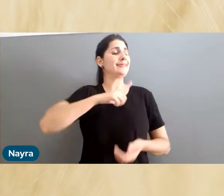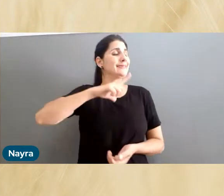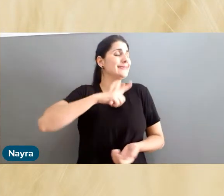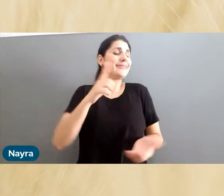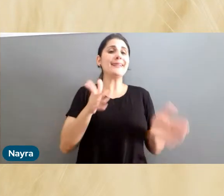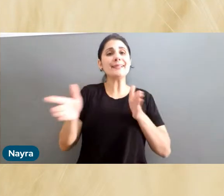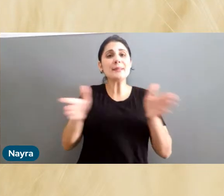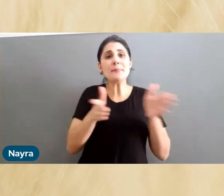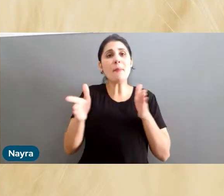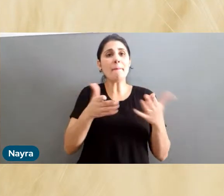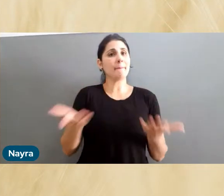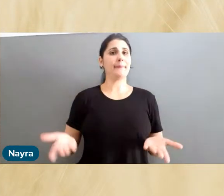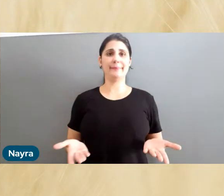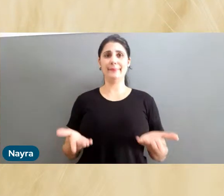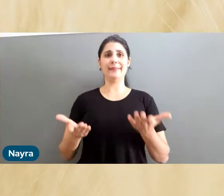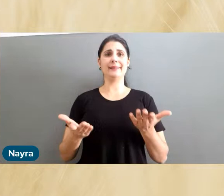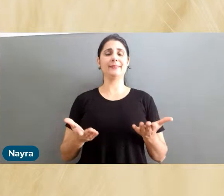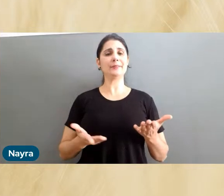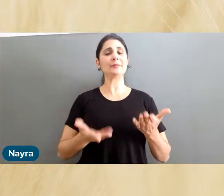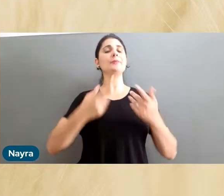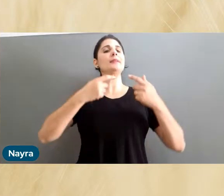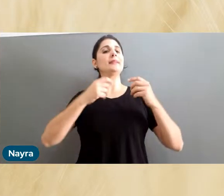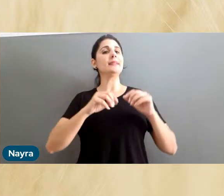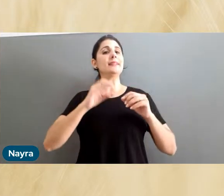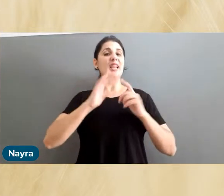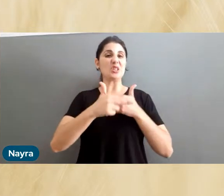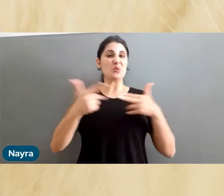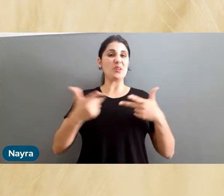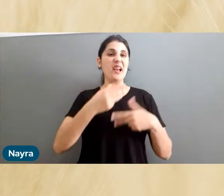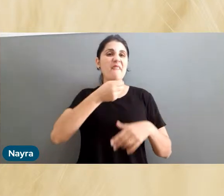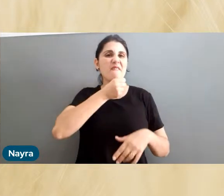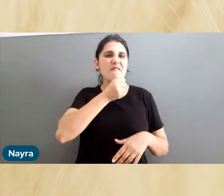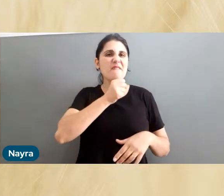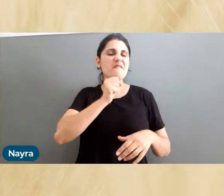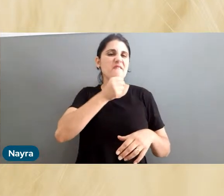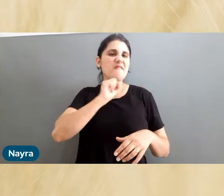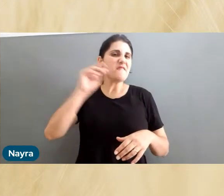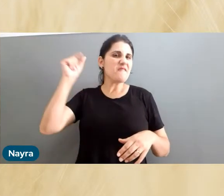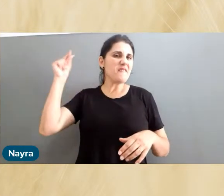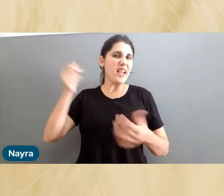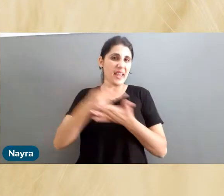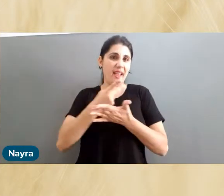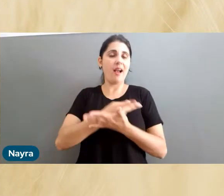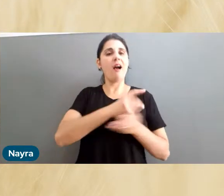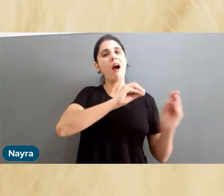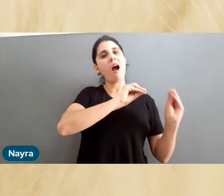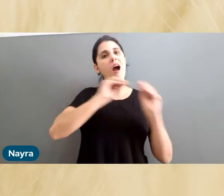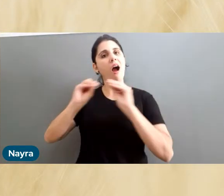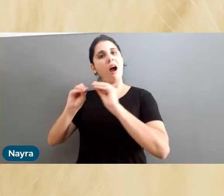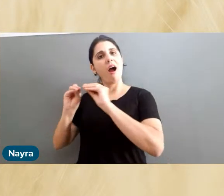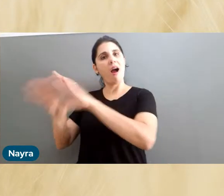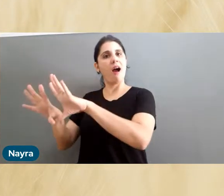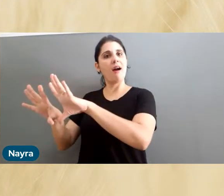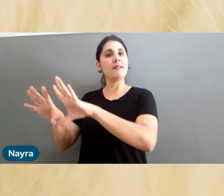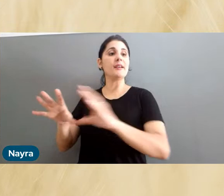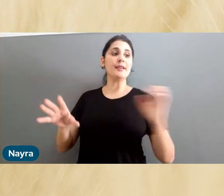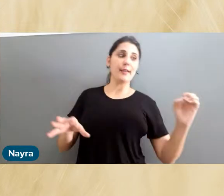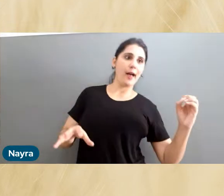nós estamos deixando coisas antigas, avançando, mas as coisas novas não